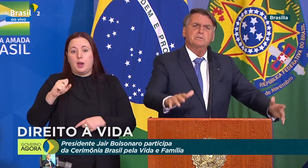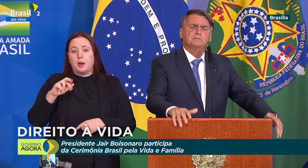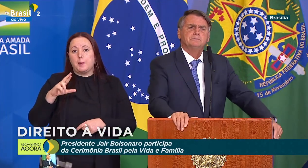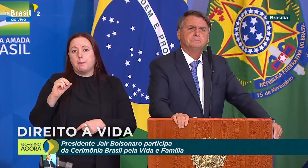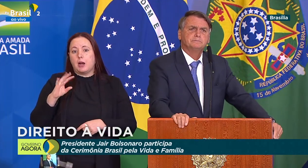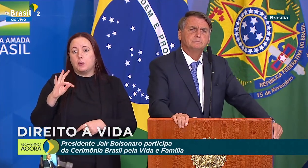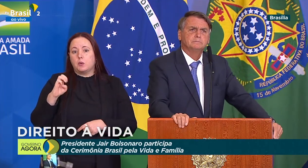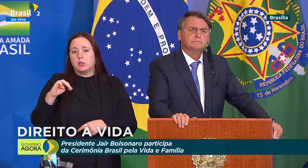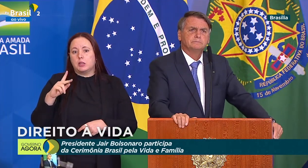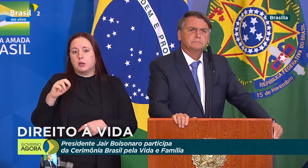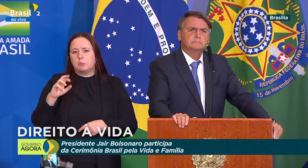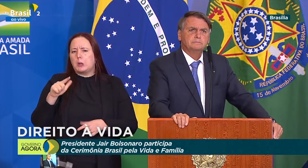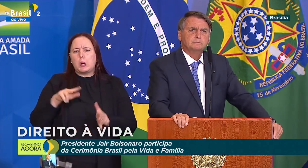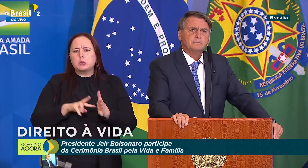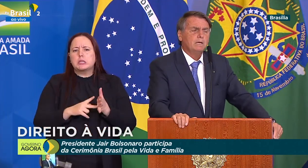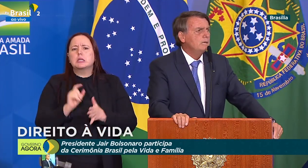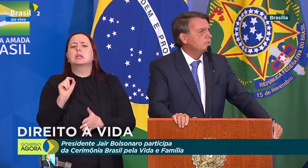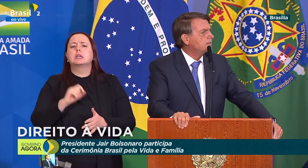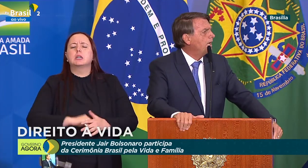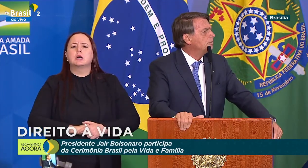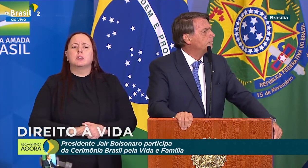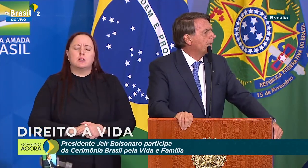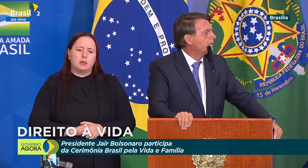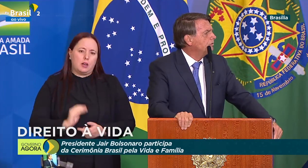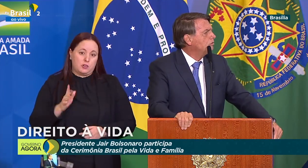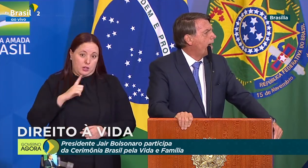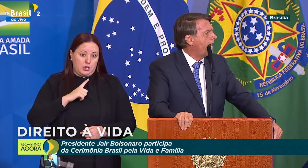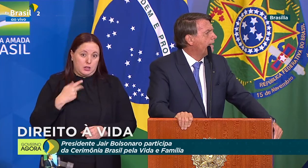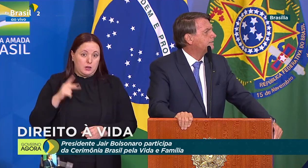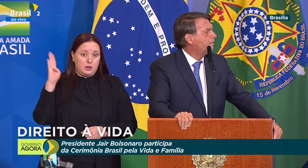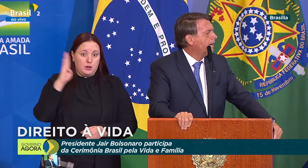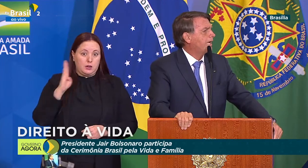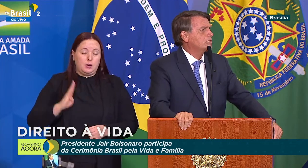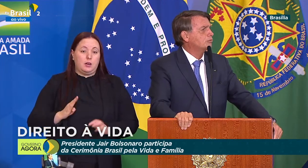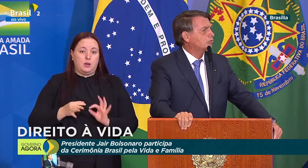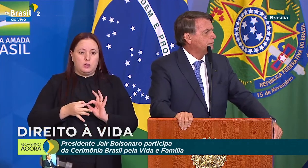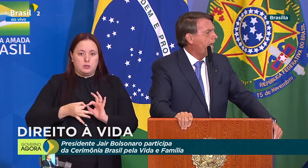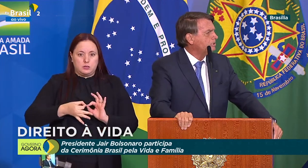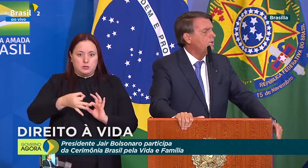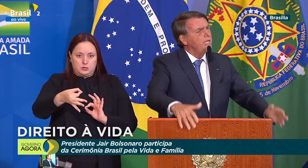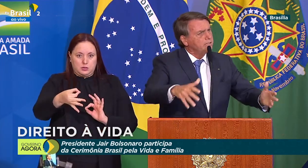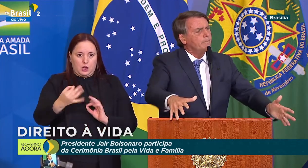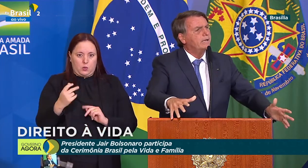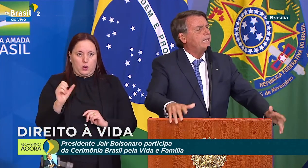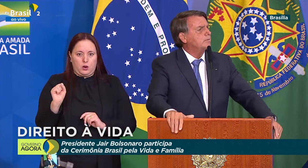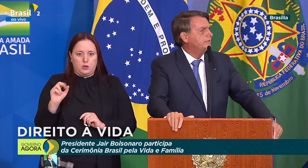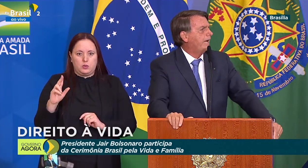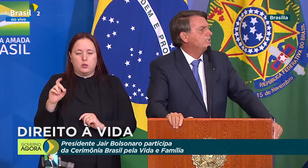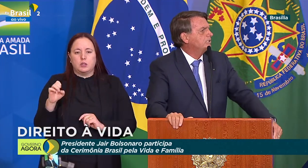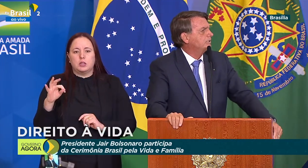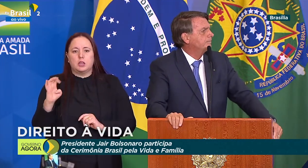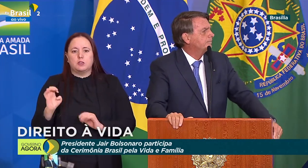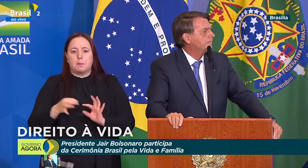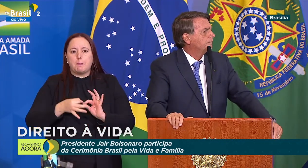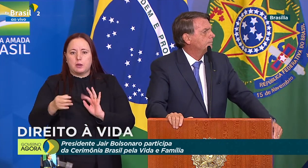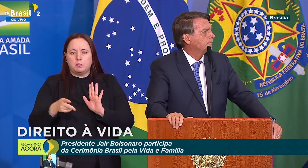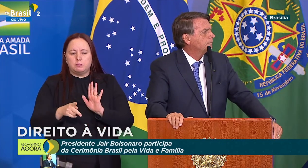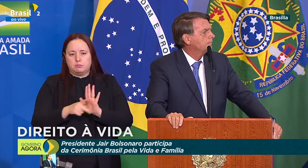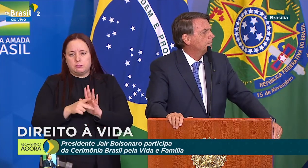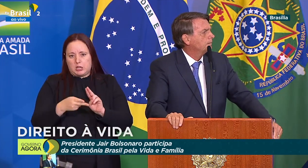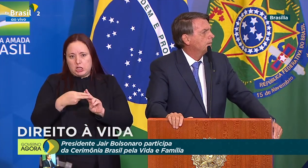temporal que que é isso nós já temos no Brasil uma área tamanho da região Sudeste demarcar uma terra